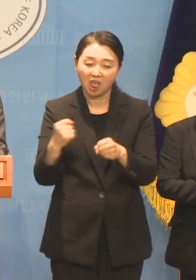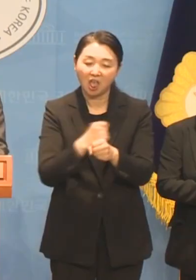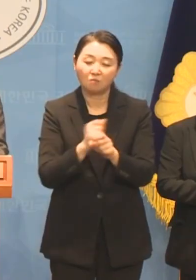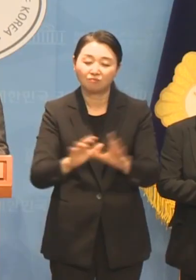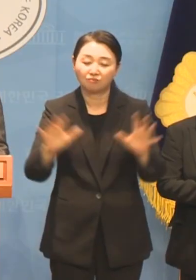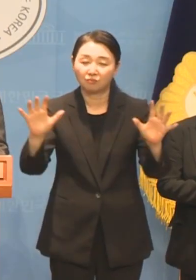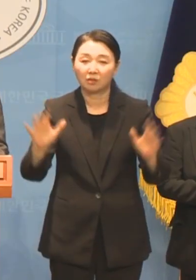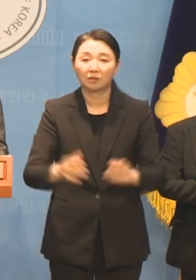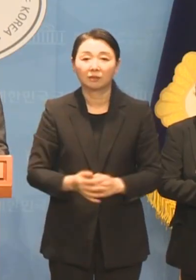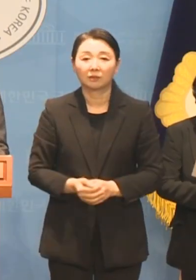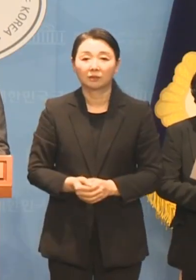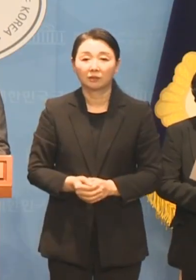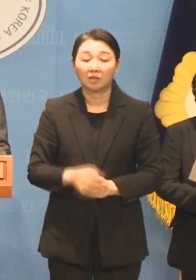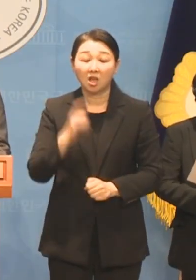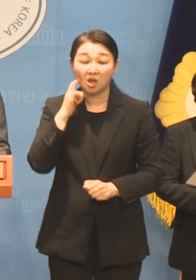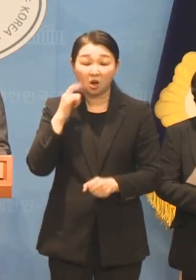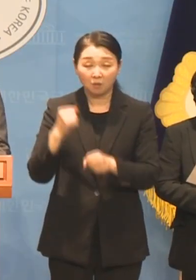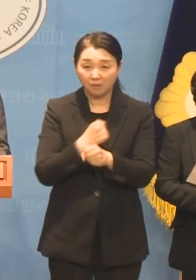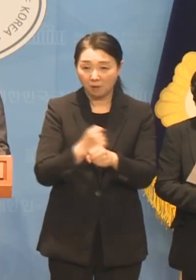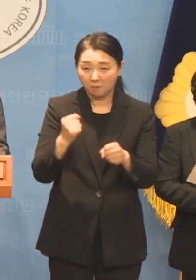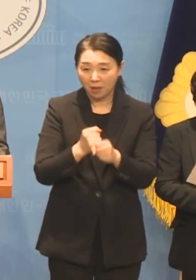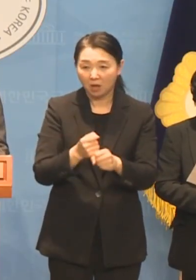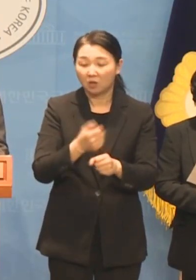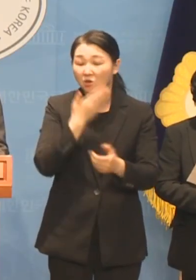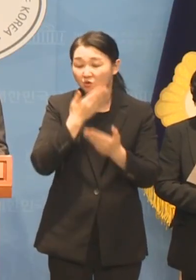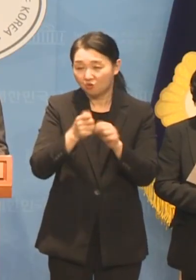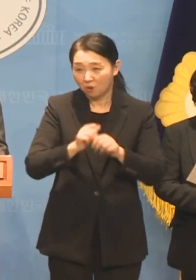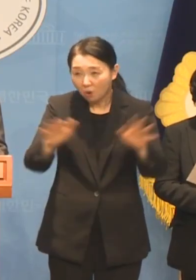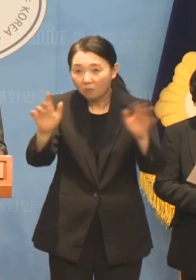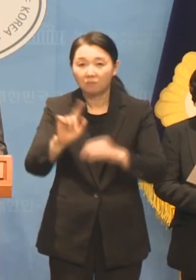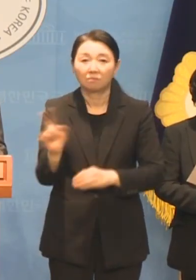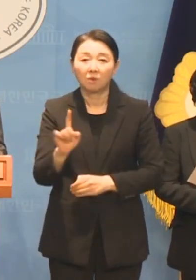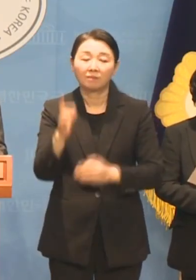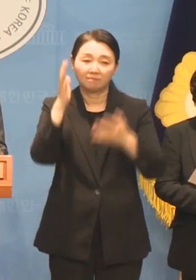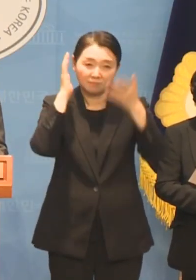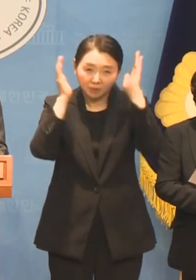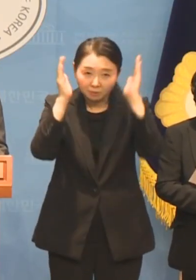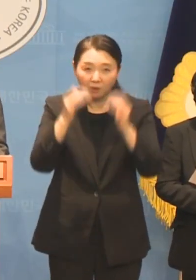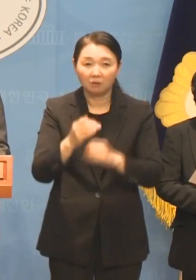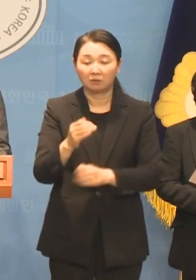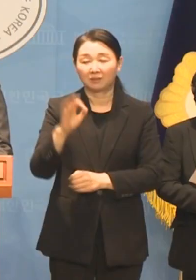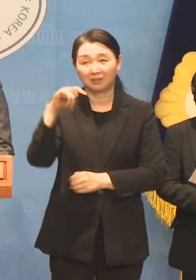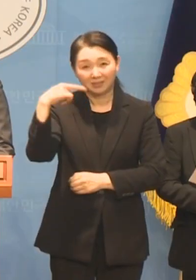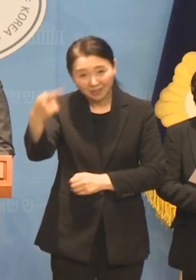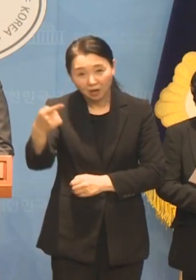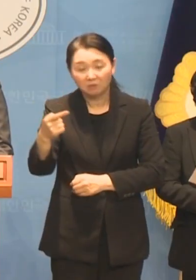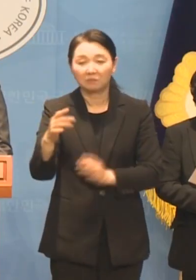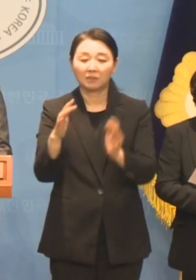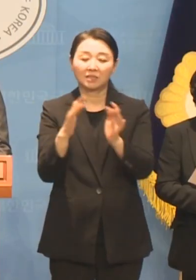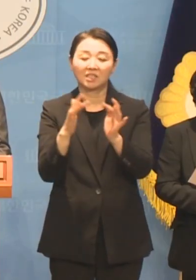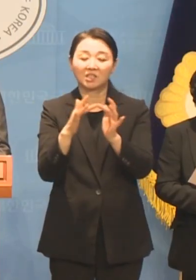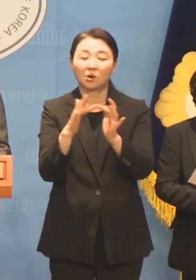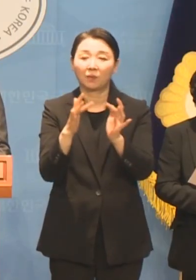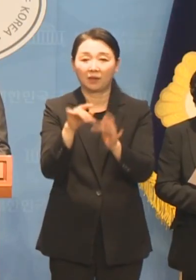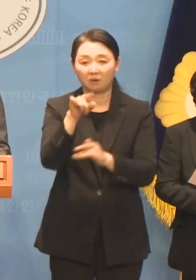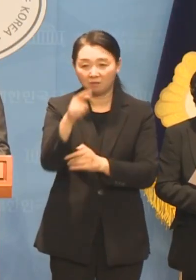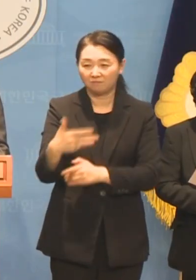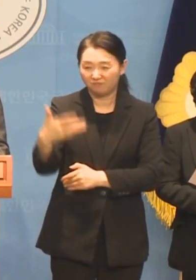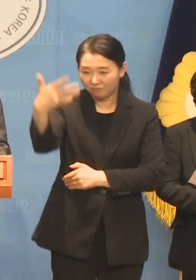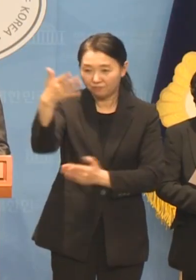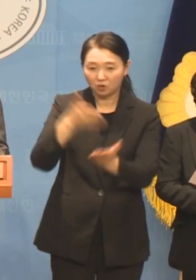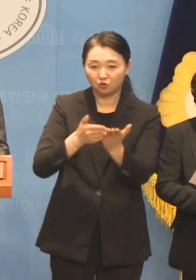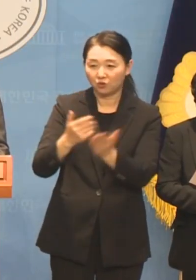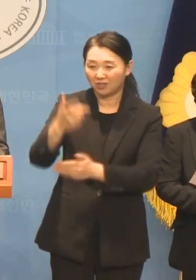범람하고 있습니다. 허위 사실의 주요 유통 경로 중 하나가 네이버, 다음 등 포털사이트의 언론사 뉴스